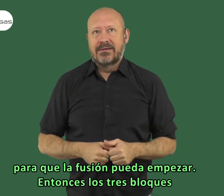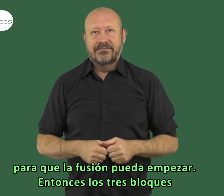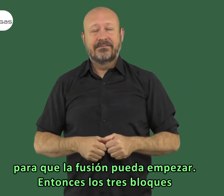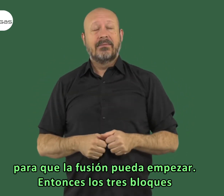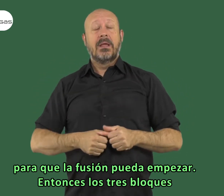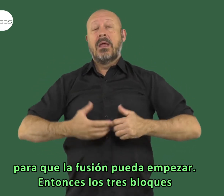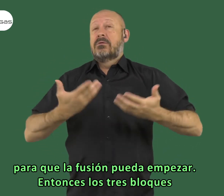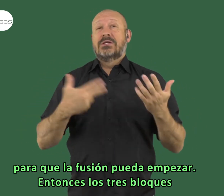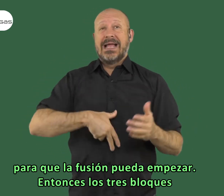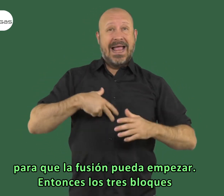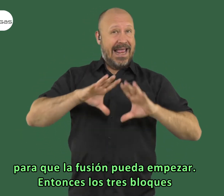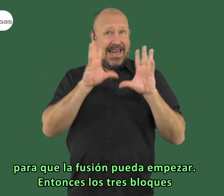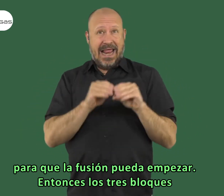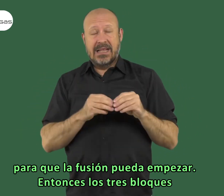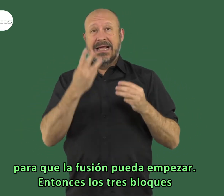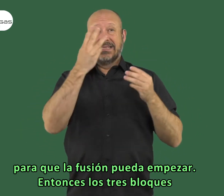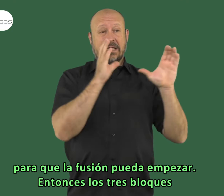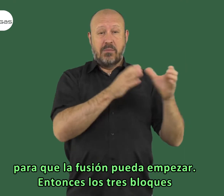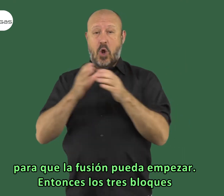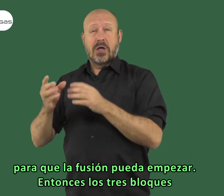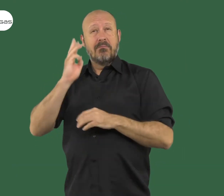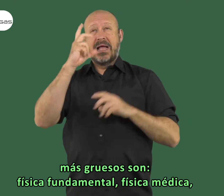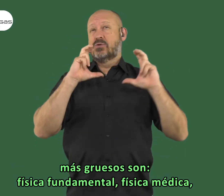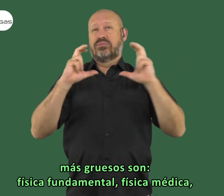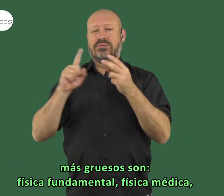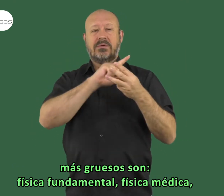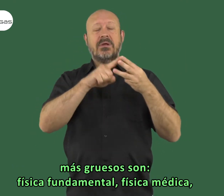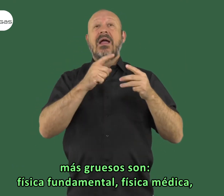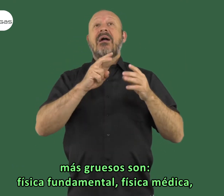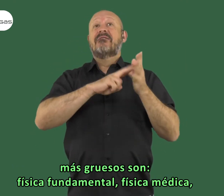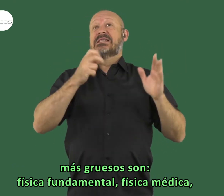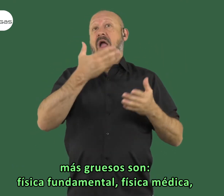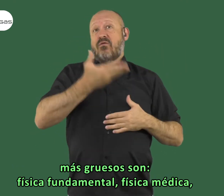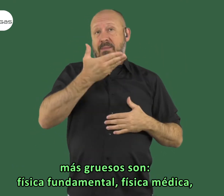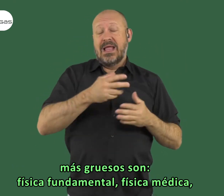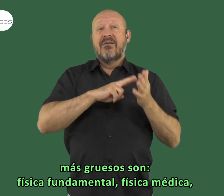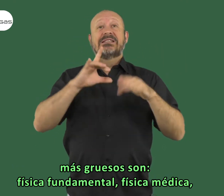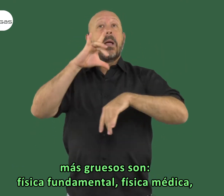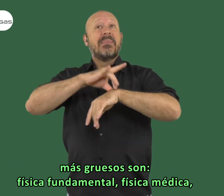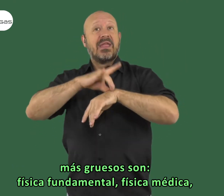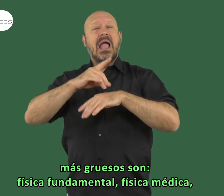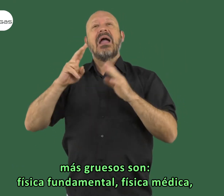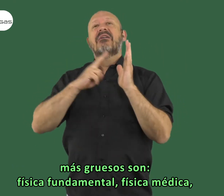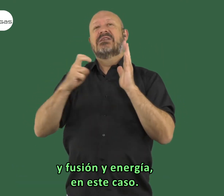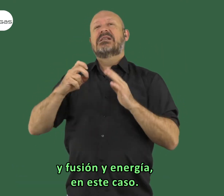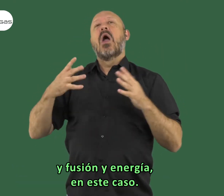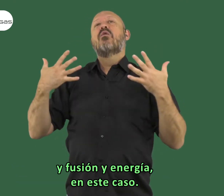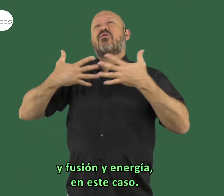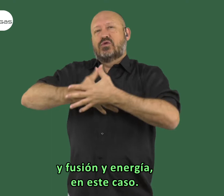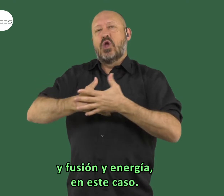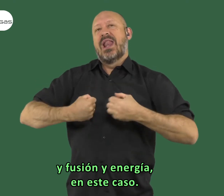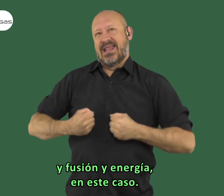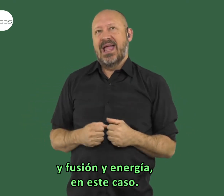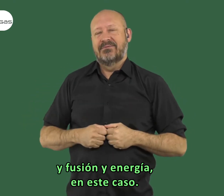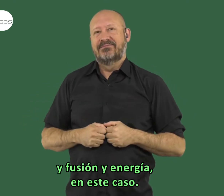puede empezar. Entonces, en general, los tres bloques más gruesos son física fundamental, física médica